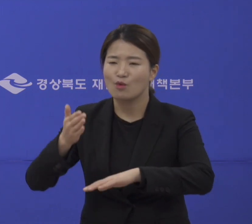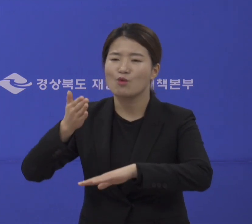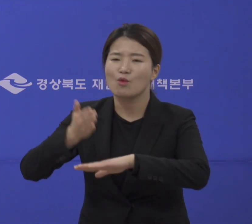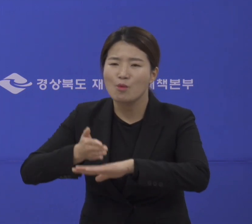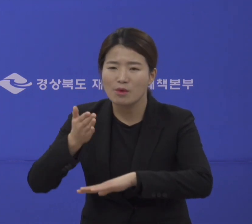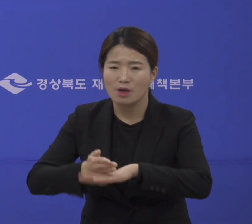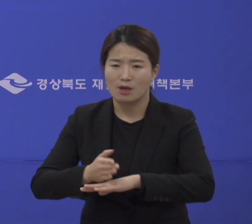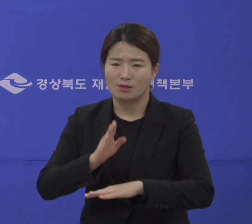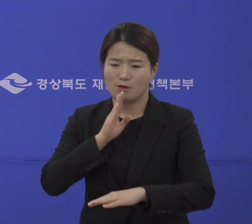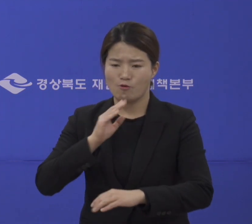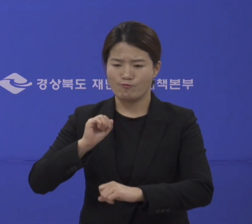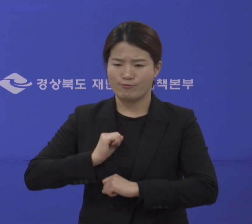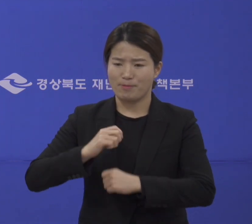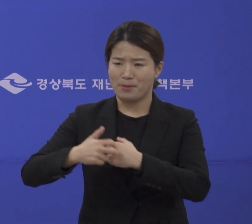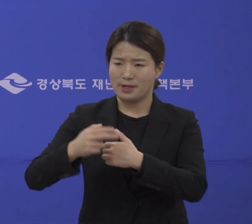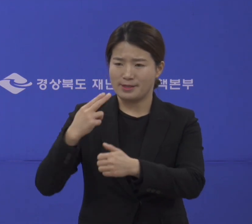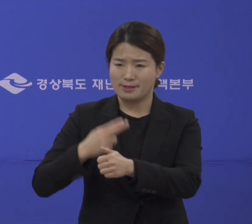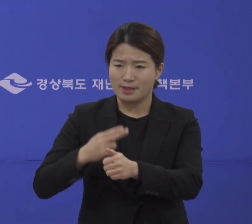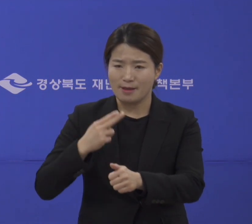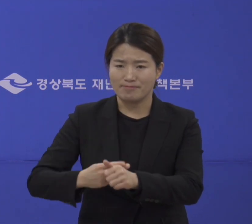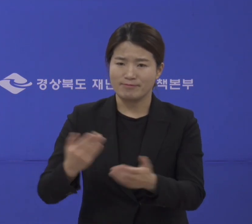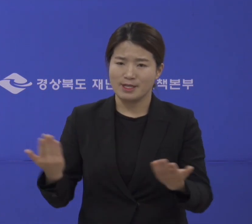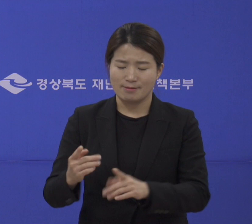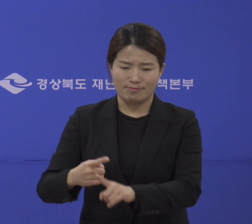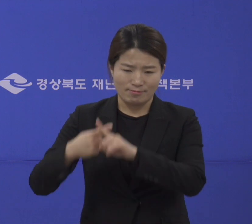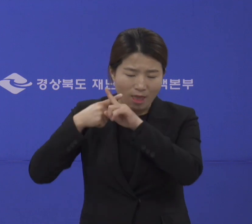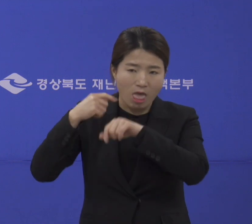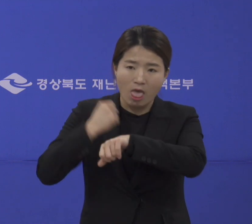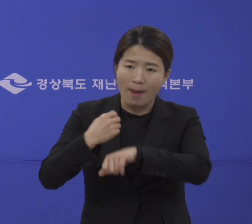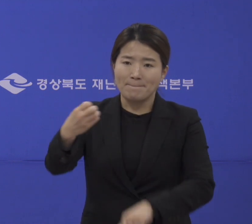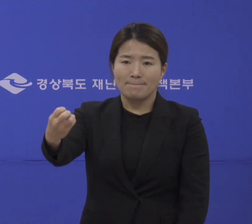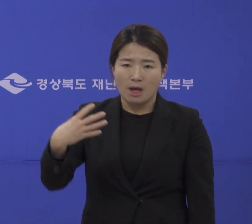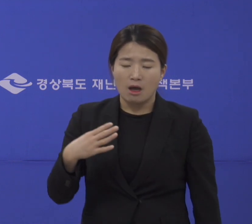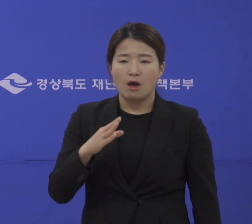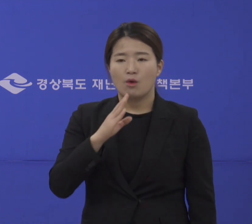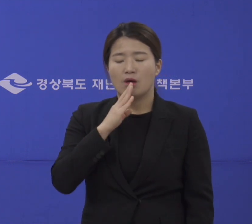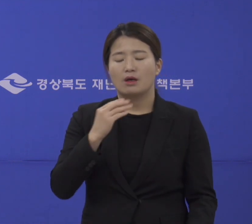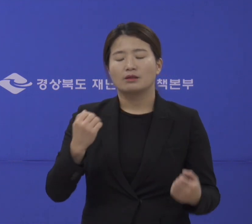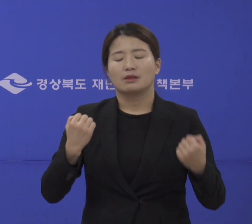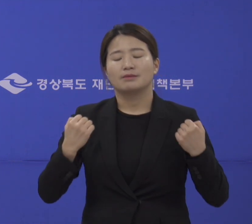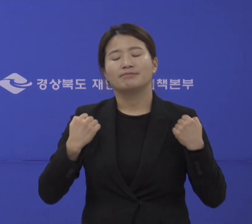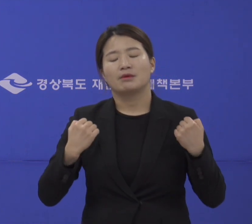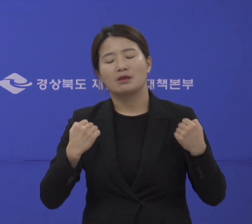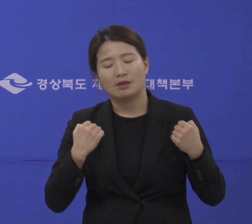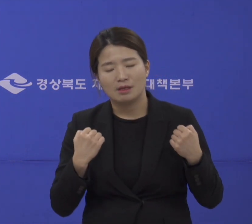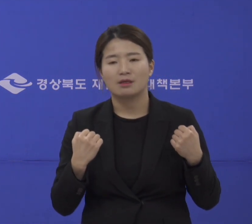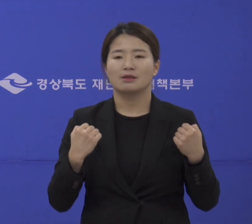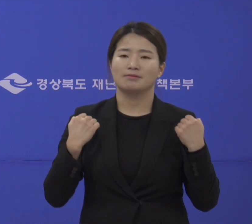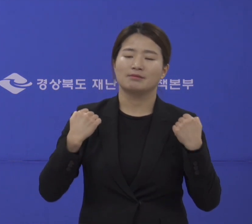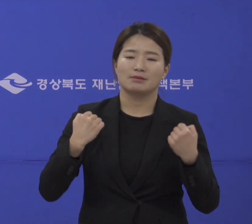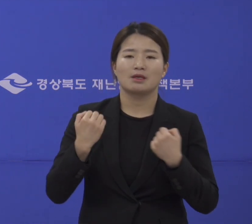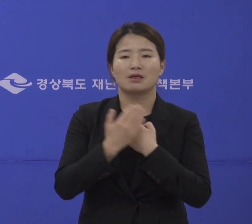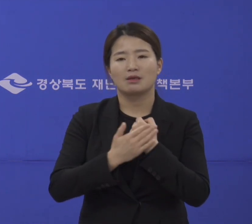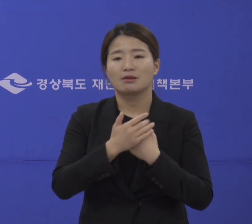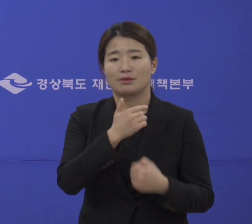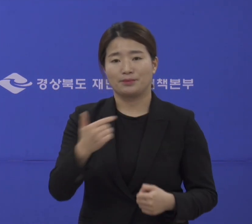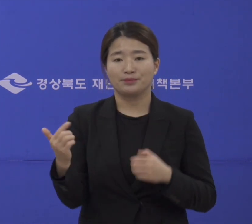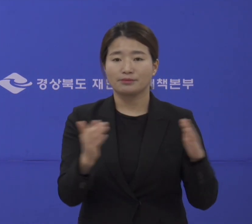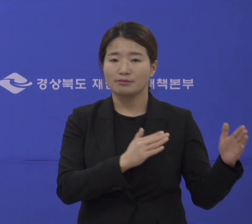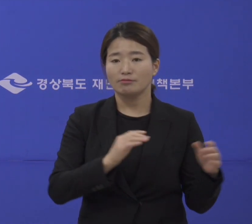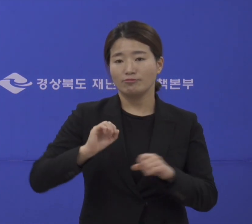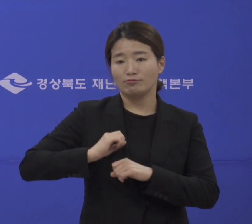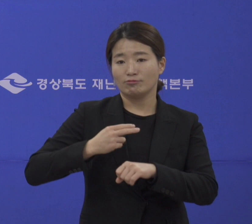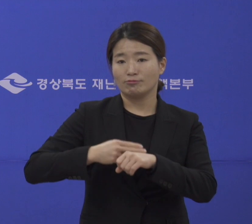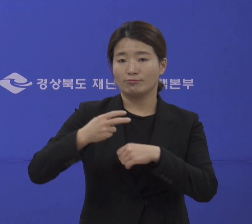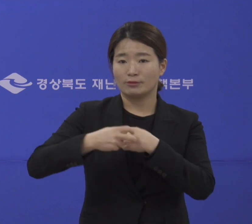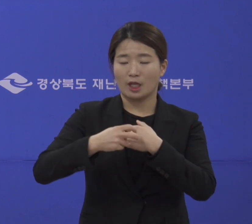정말 사명감 갖고 일하겠다는 그런 이야기를 들었을 때 매우 든든했습니다. 그 군의관 6명은